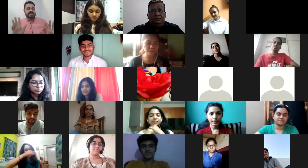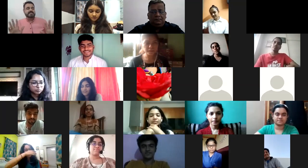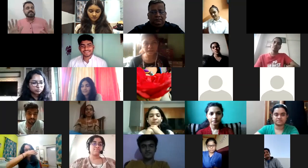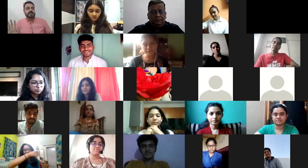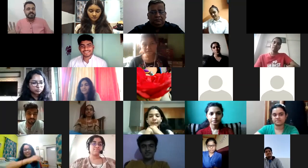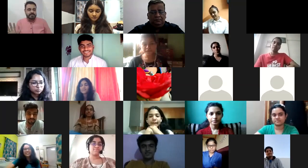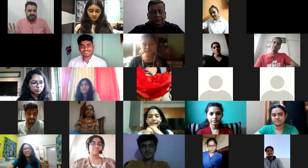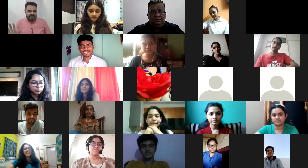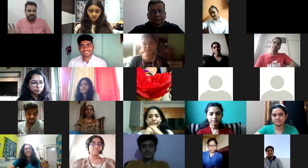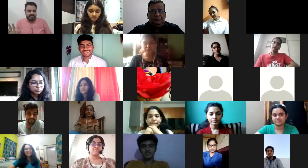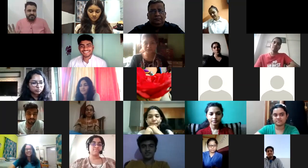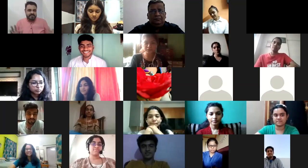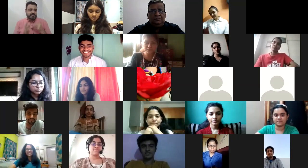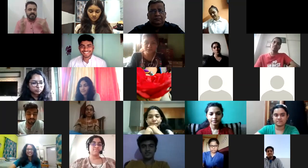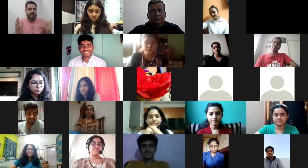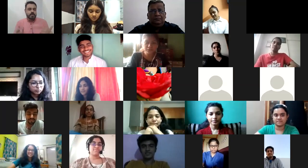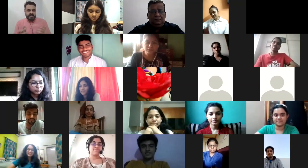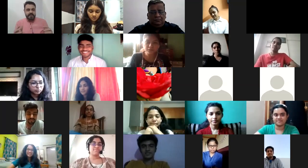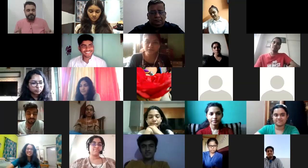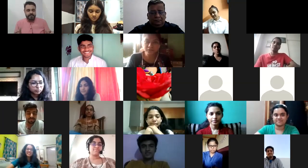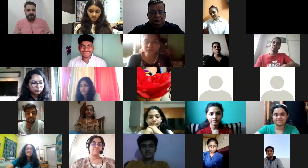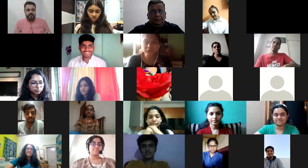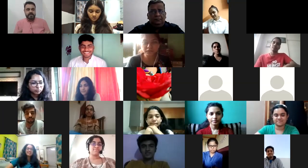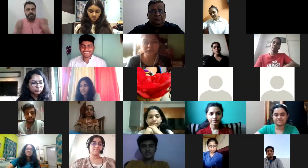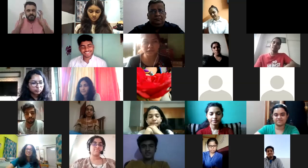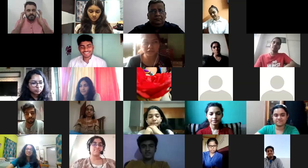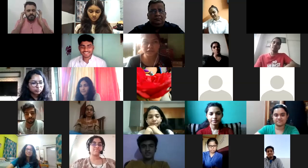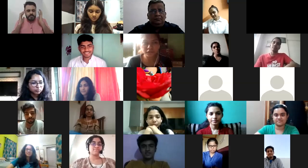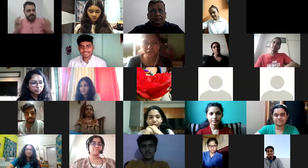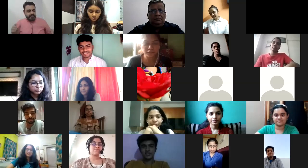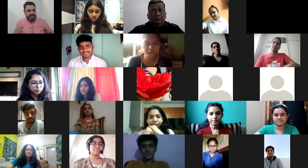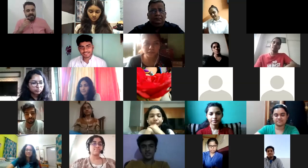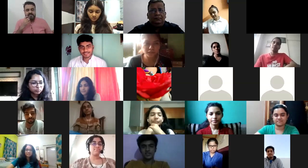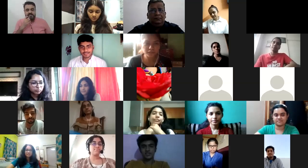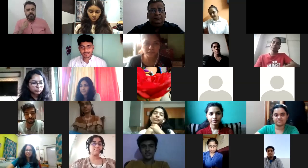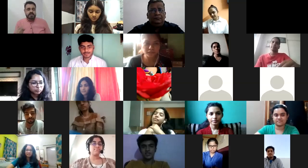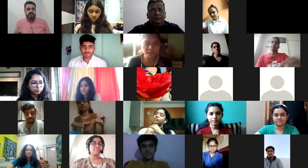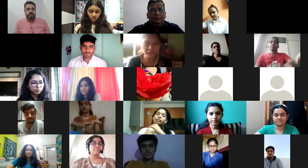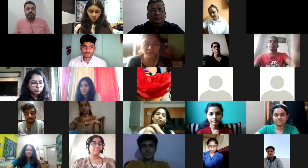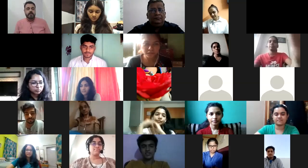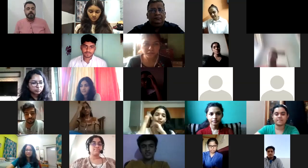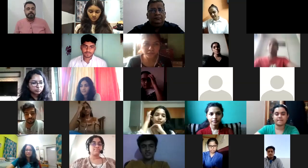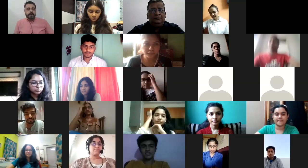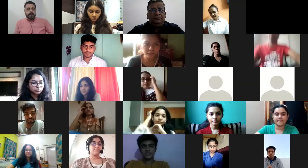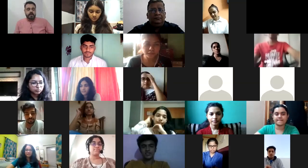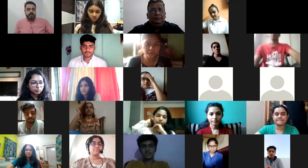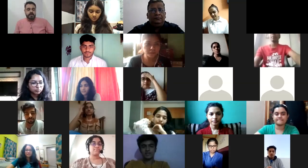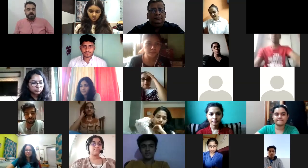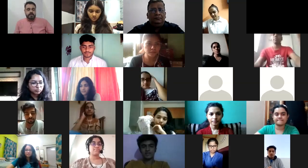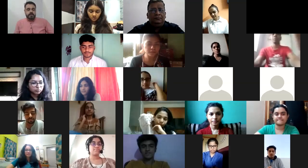समझ जाए बस. So that's the whole idea. Okay. So in Indian Sign Language, the focus is totally on